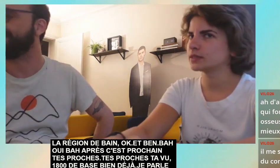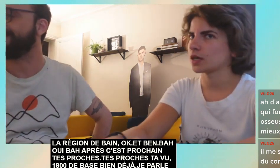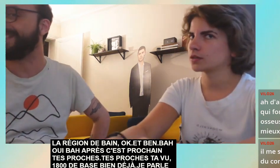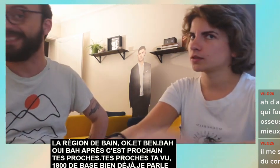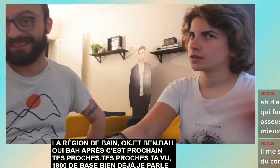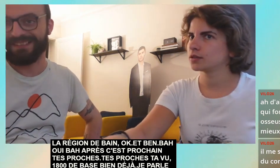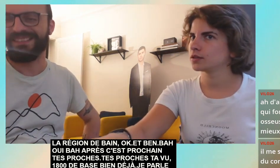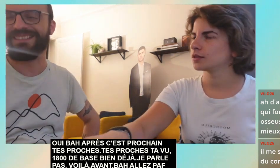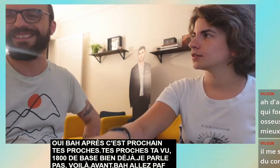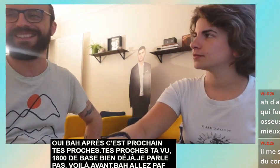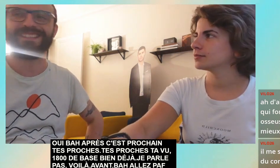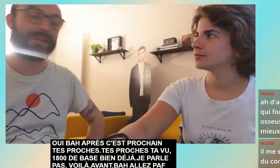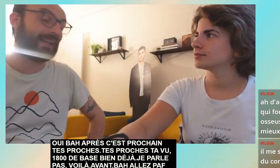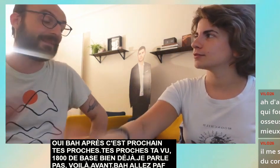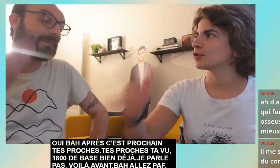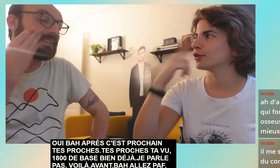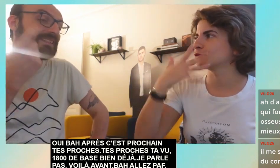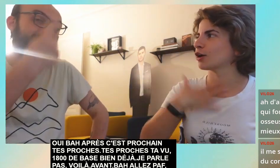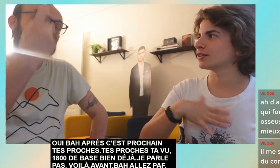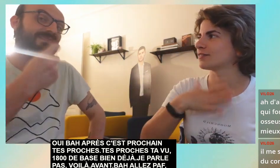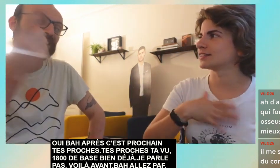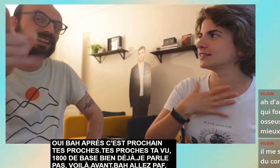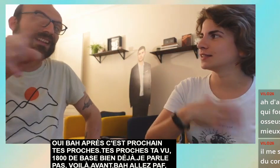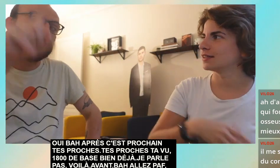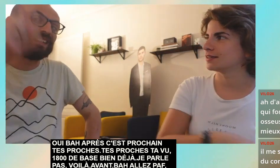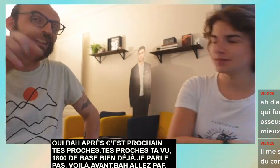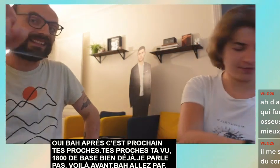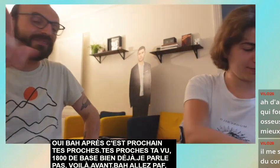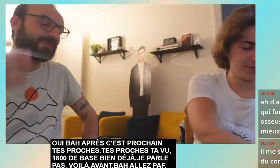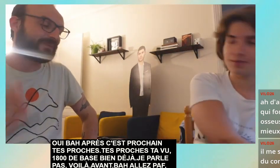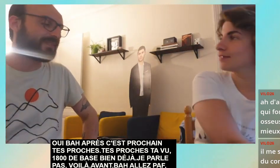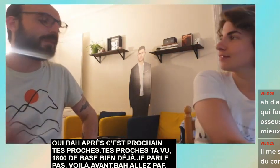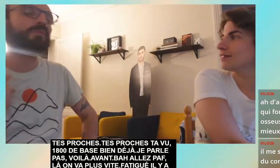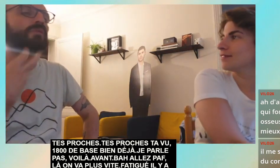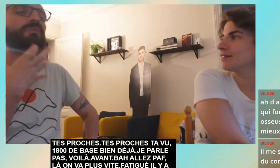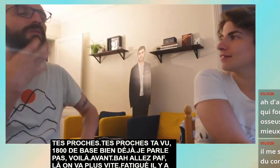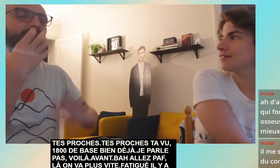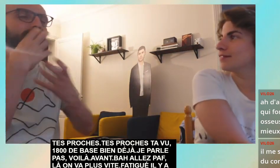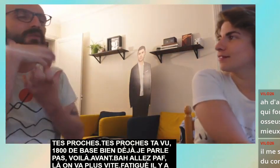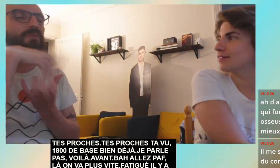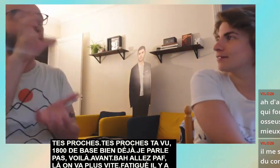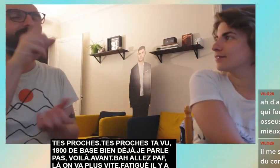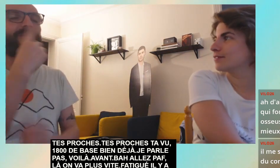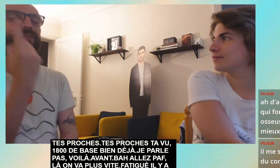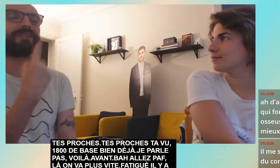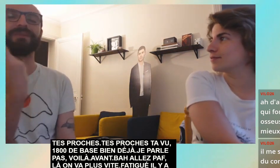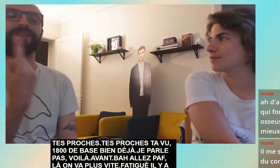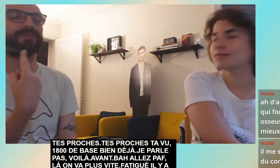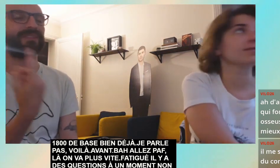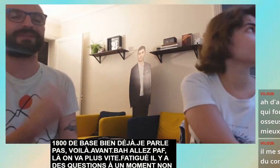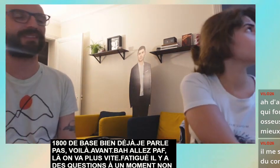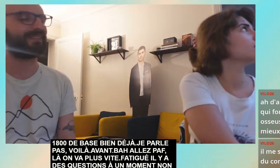Hein. Bah, Le temps, elle est fatiguée. Hein. il y a des questions. Ah, mais moi, non, mais de toute façon, moi, je baille tout le temps, tout le temps, tout le temps, tout le